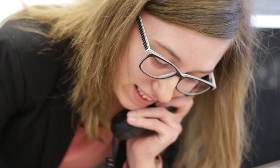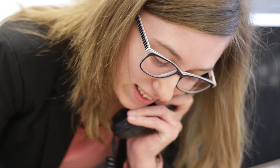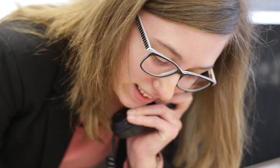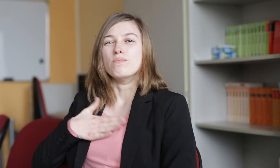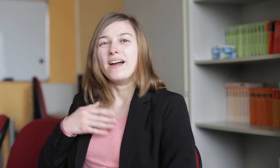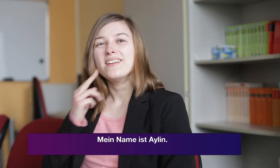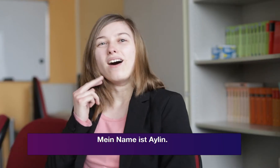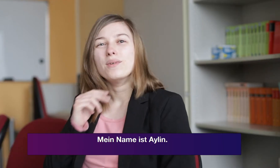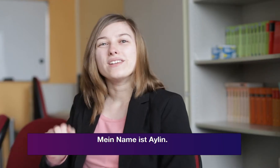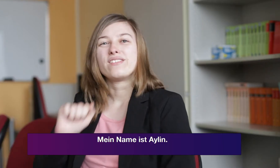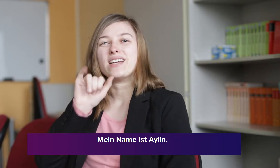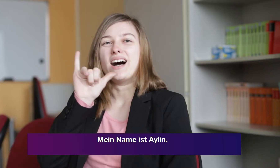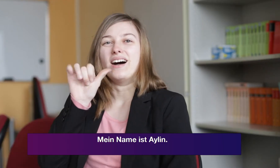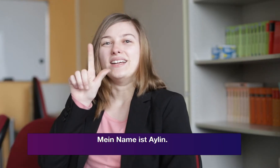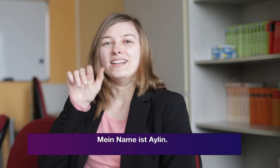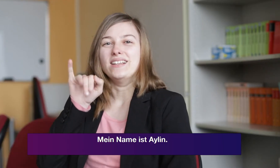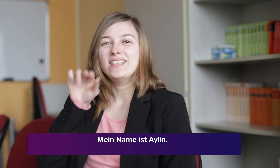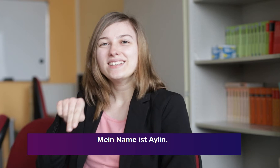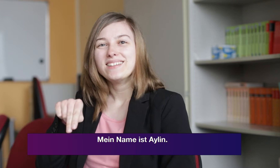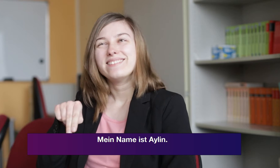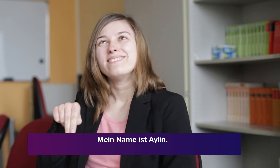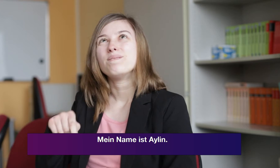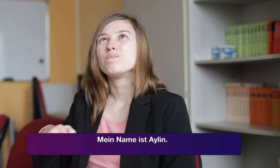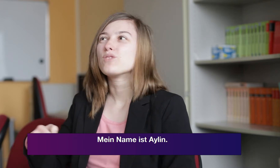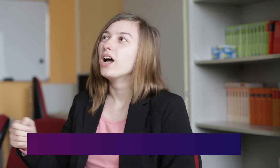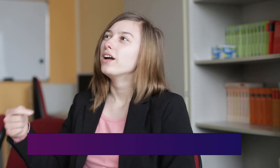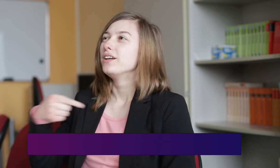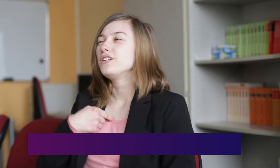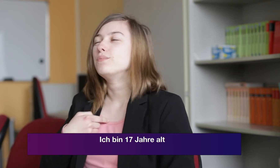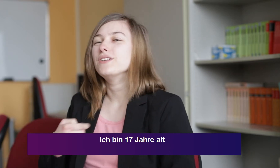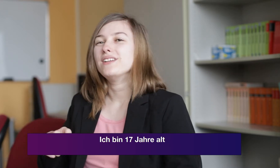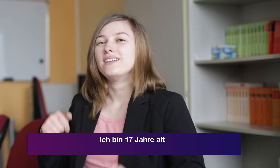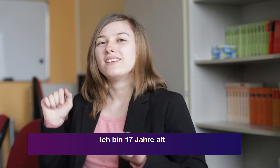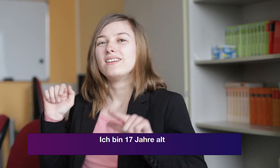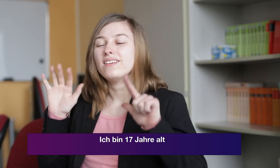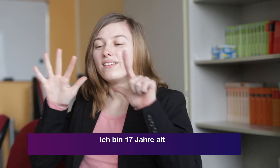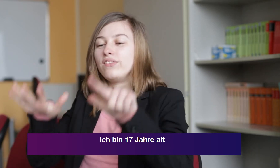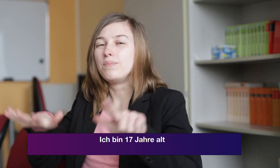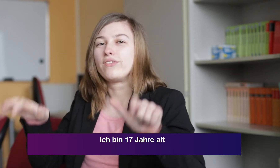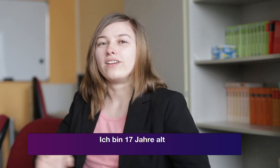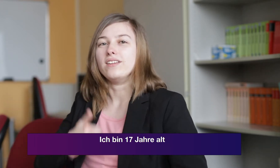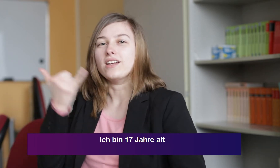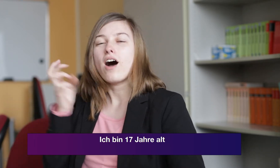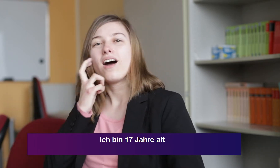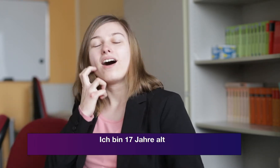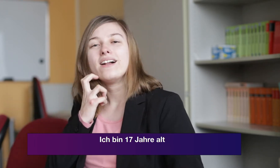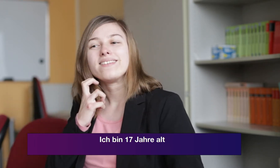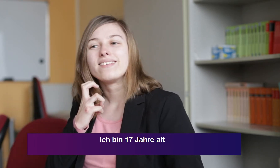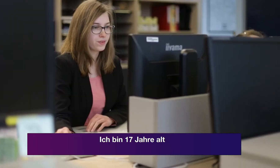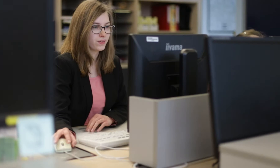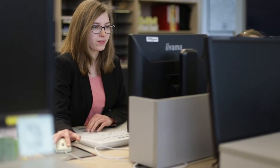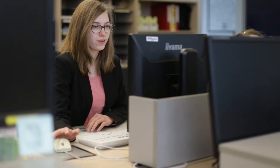Mein Name ist Aileen. Ich bin 17 Jahre